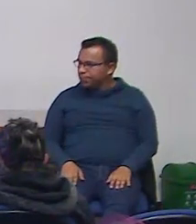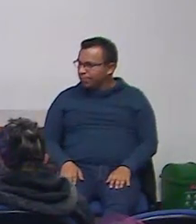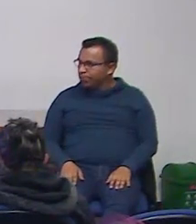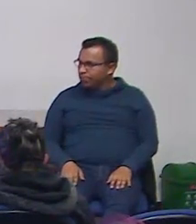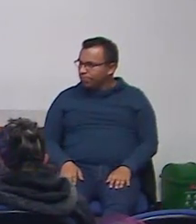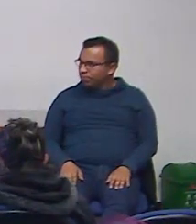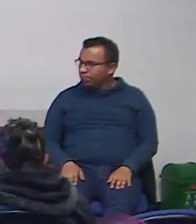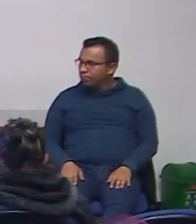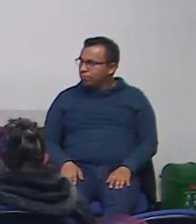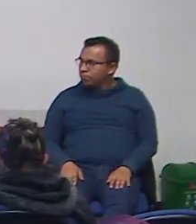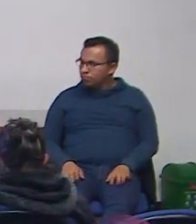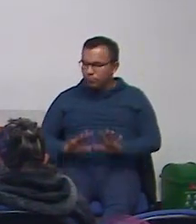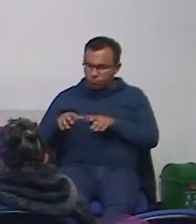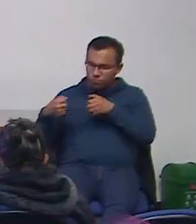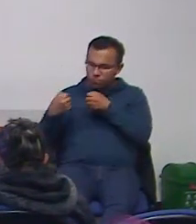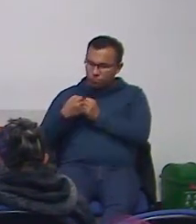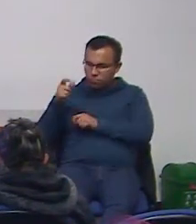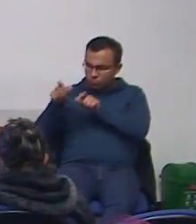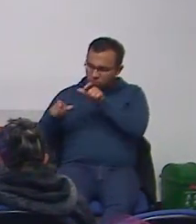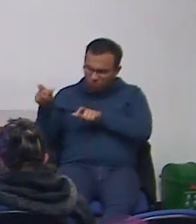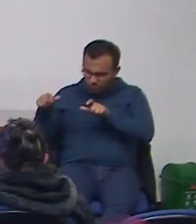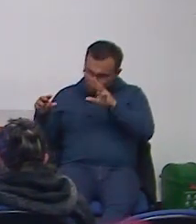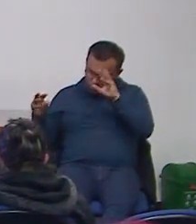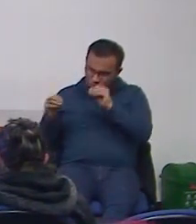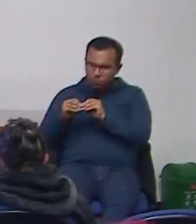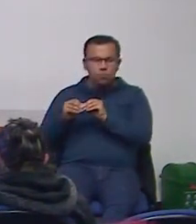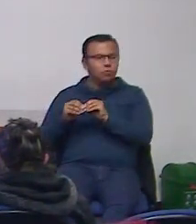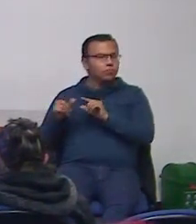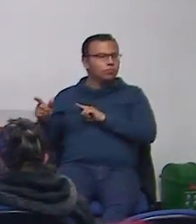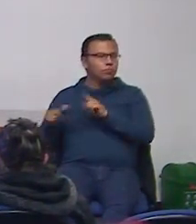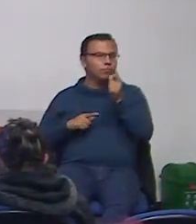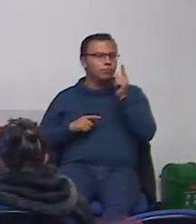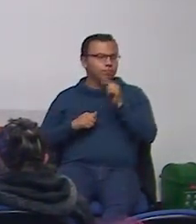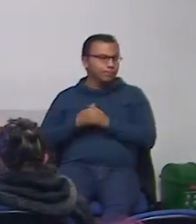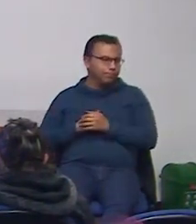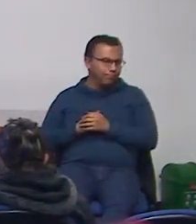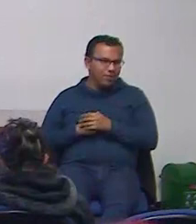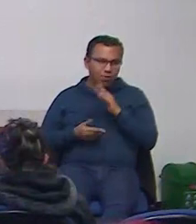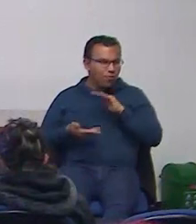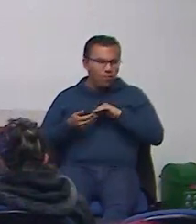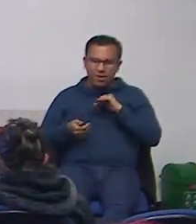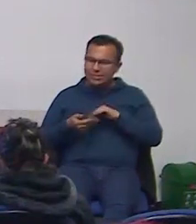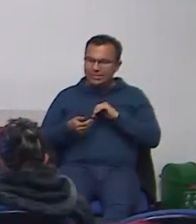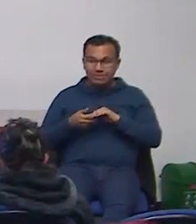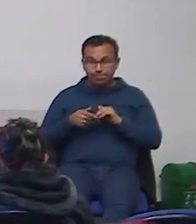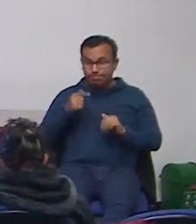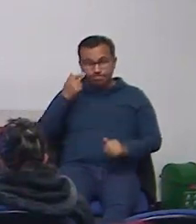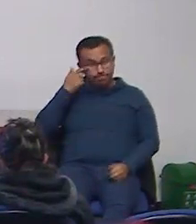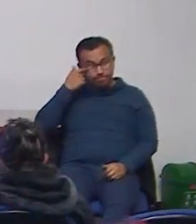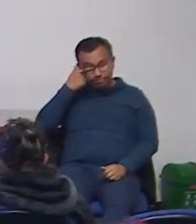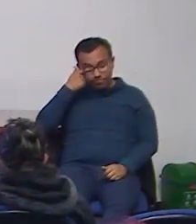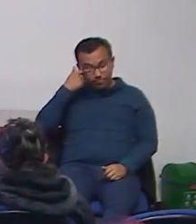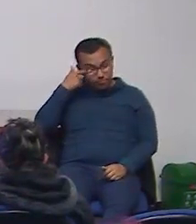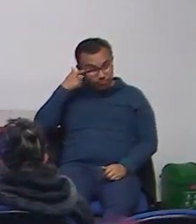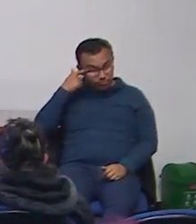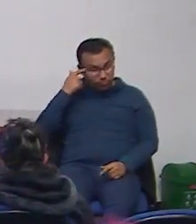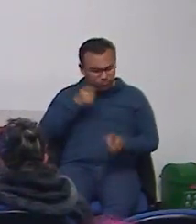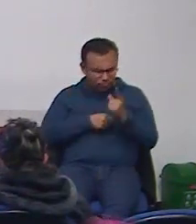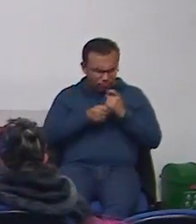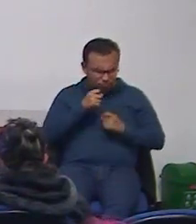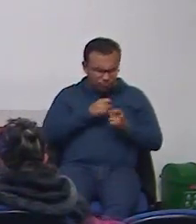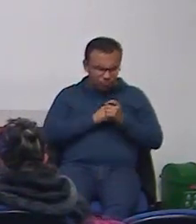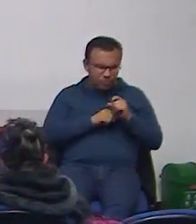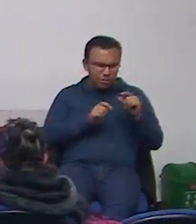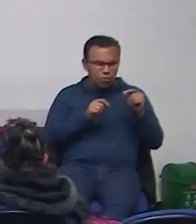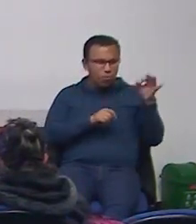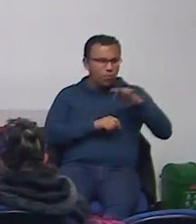surge entonces me Ali con un agente pues para poder lograr eso pero pues no ha sido fácil tampoco si el año pasado Solamente recaudamos